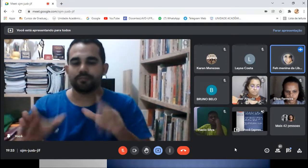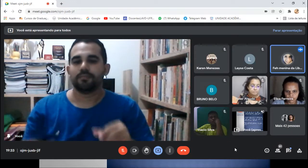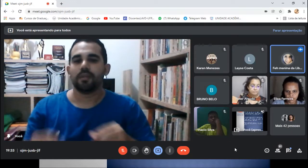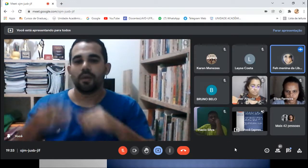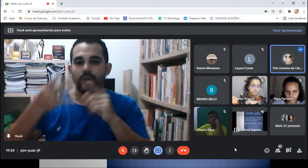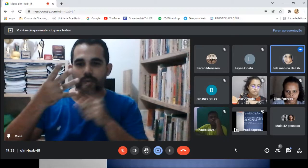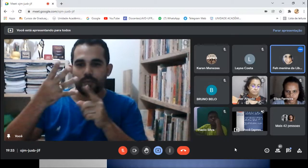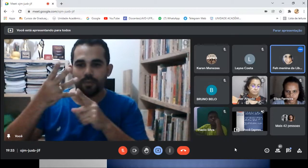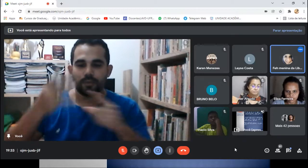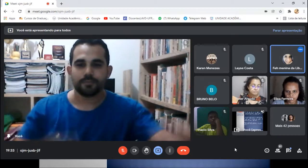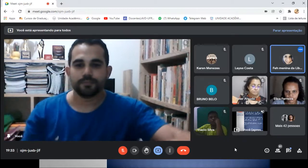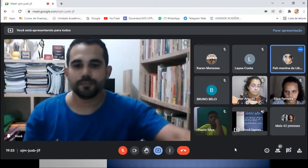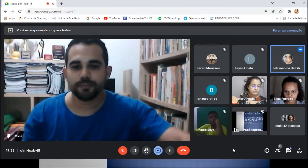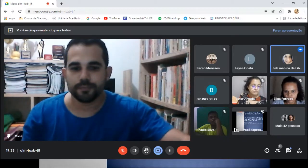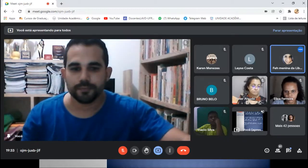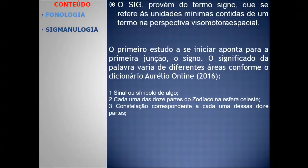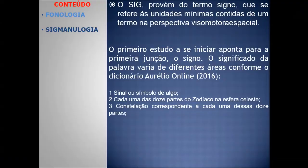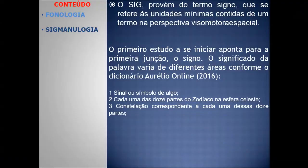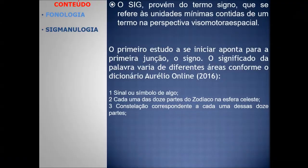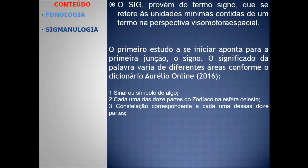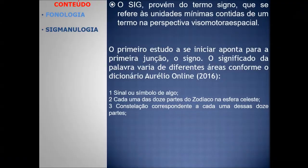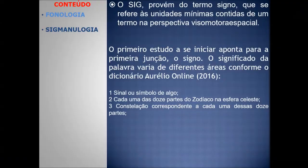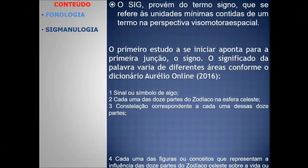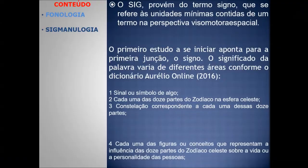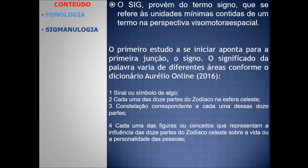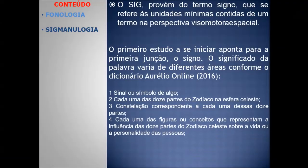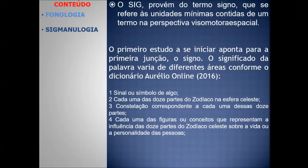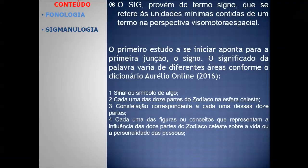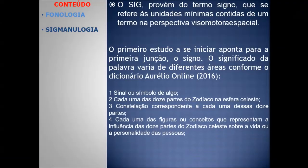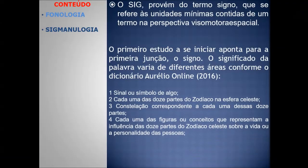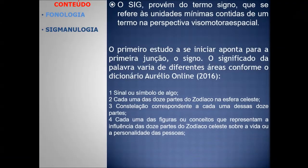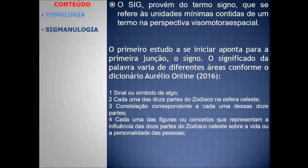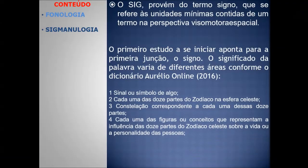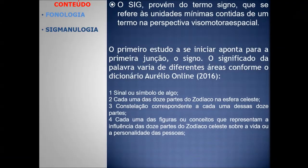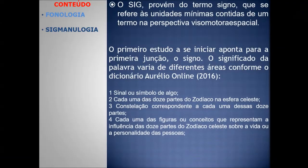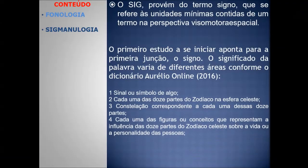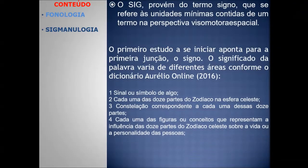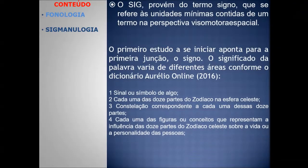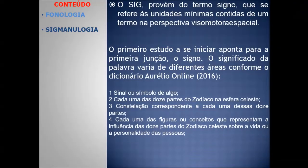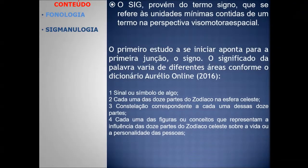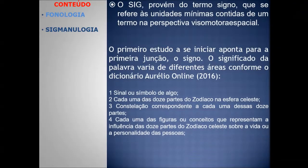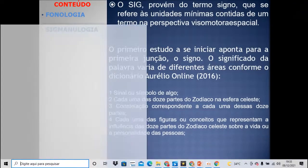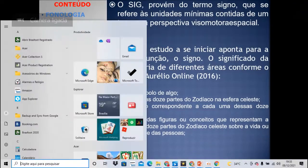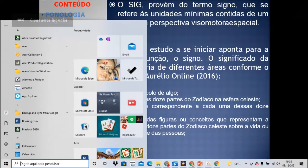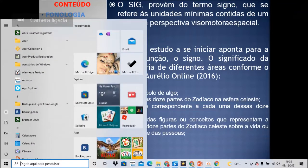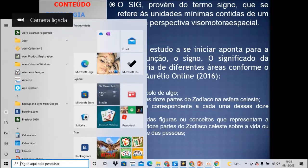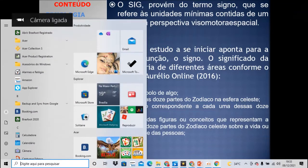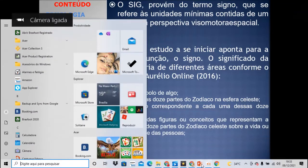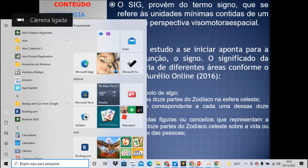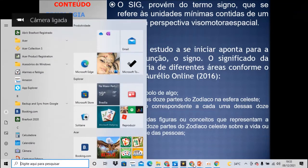ali. Vamos para o outro tipo de significado que pode ter a palavra signo.